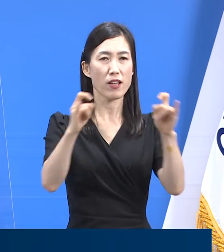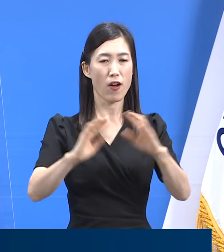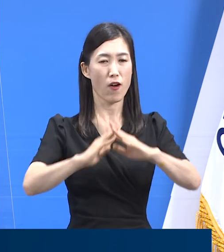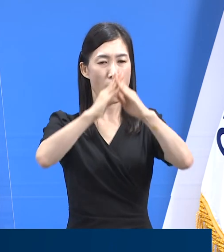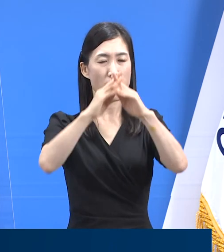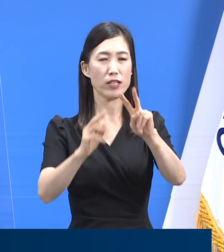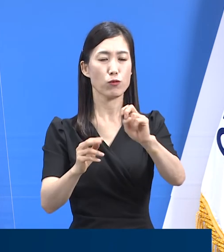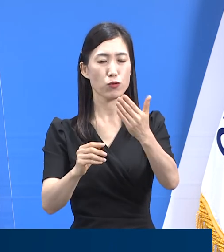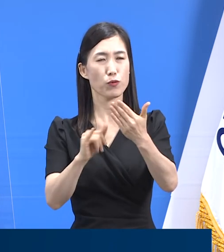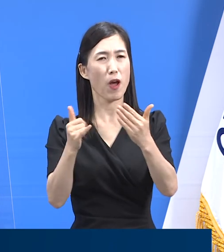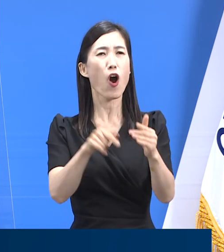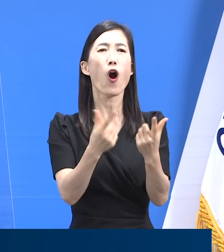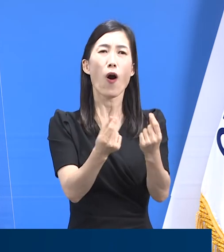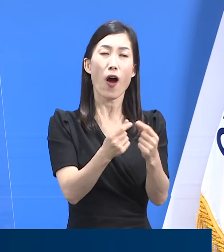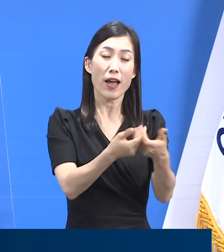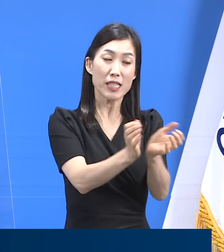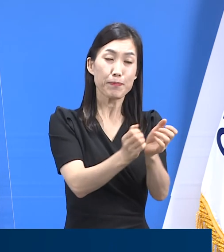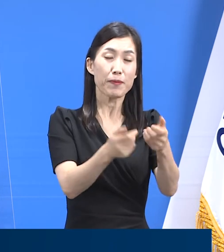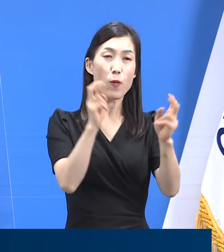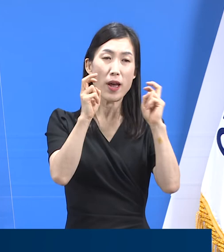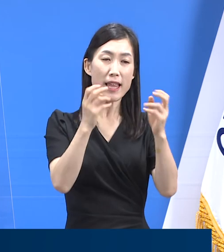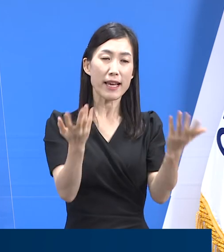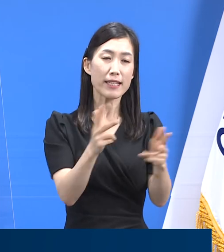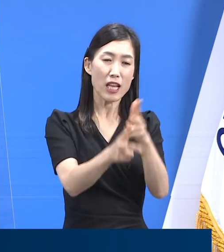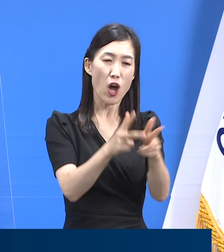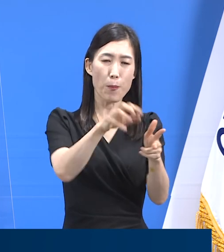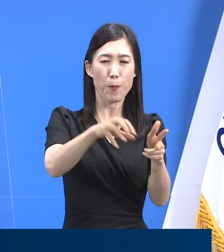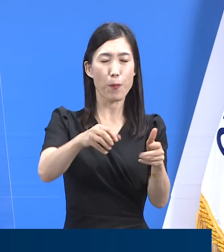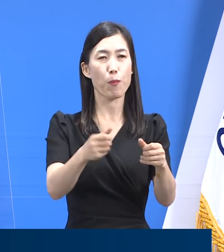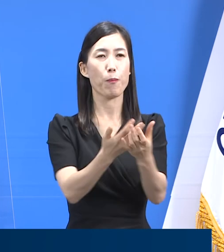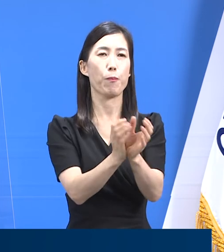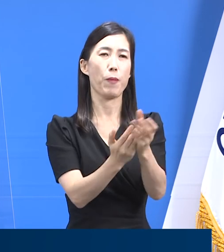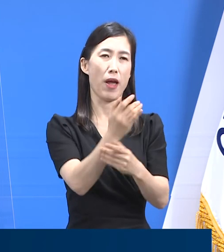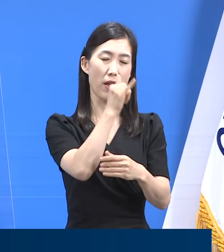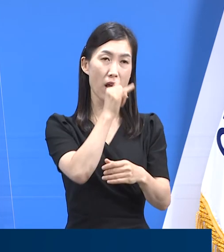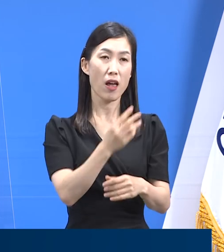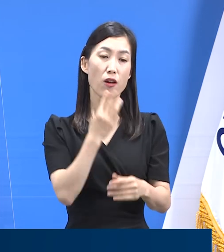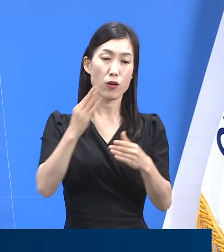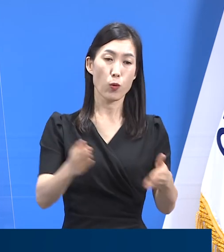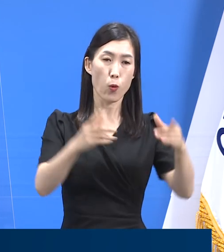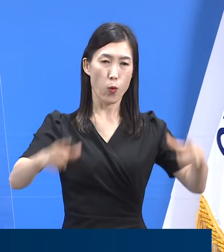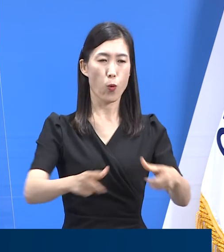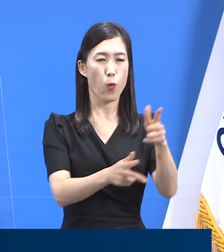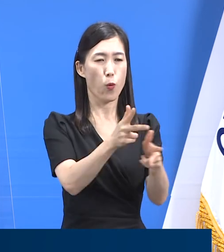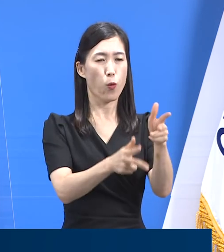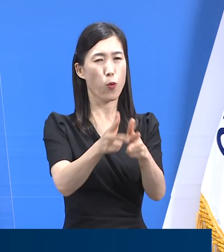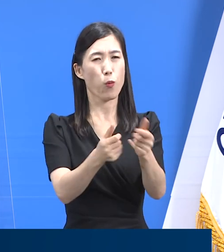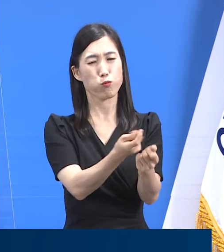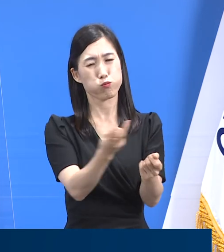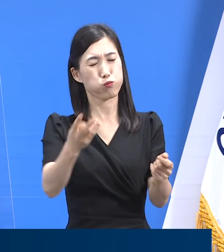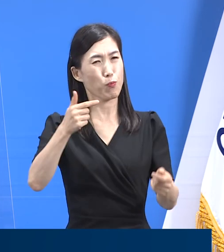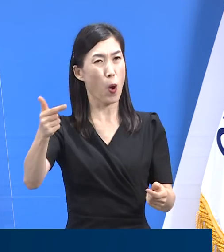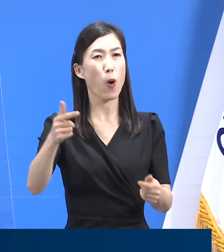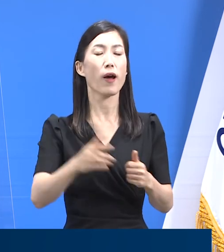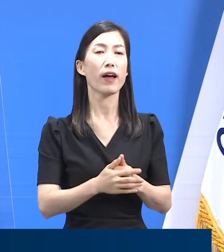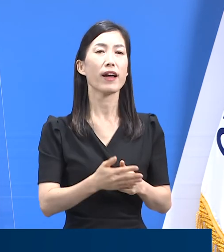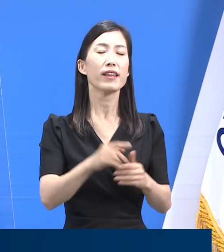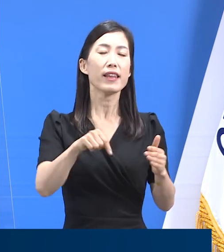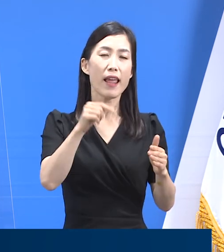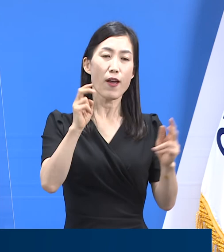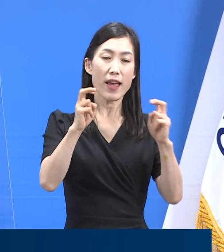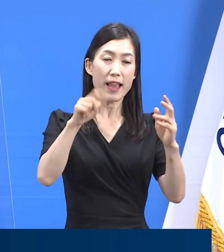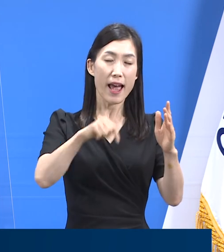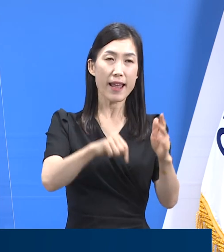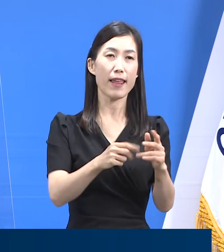관련 29명 등이 있습니다. 경기도는 많은 사업장이 있습니다. 사업장에서도 일상생활뿐만 아니라 마스크 착용